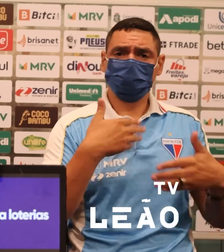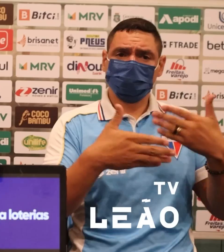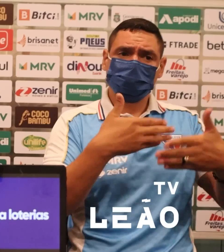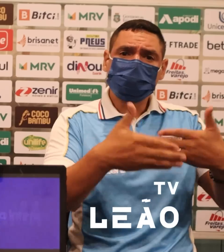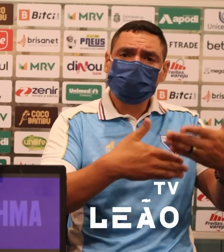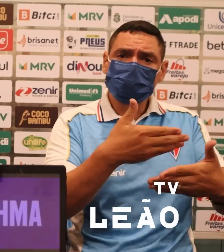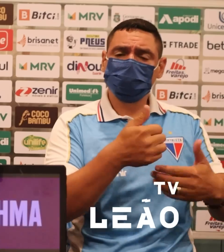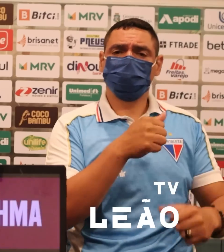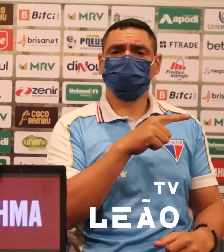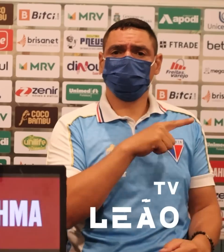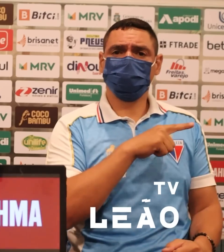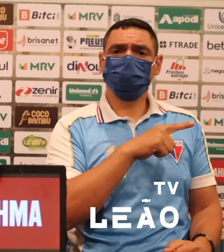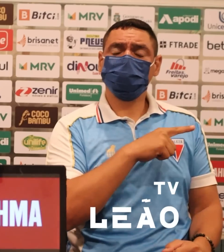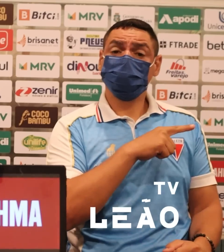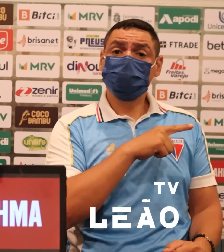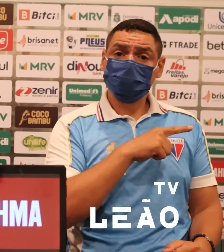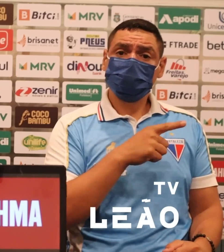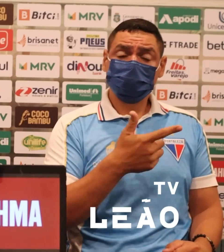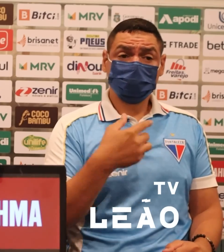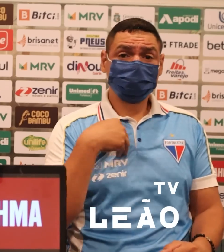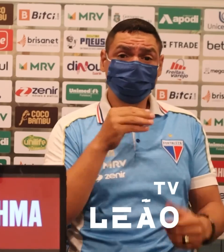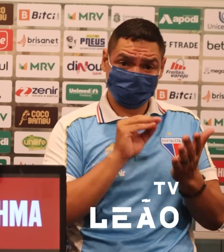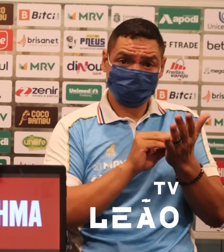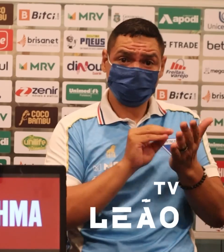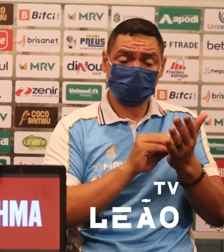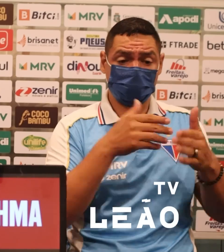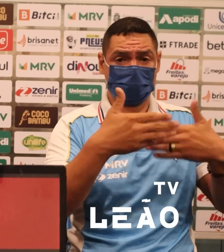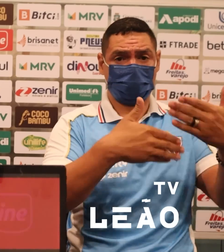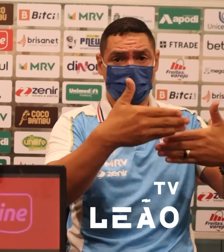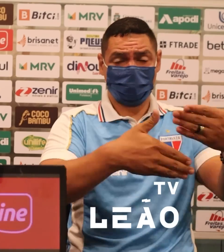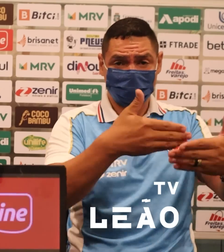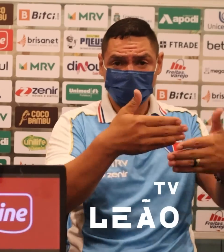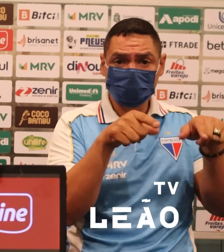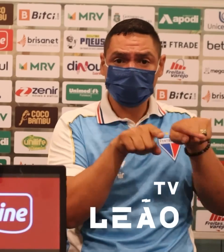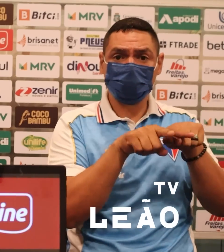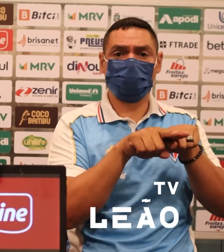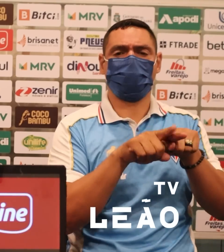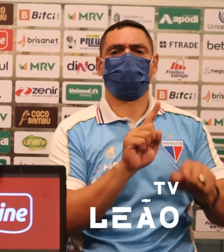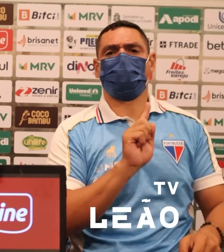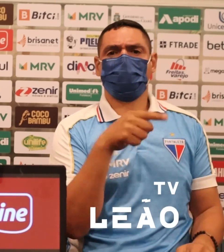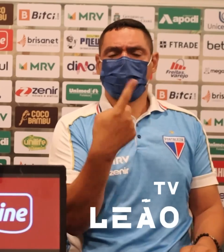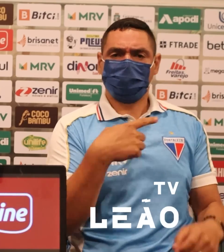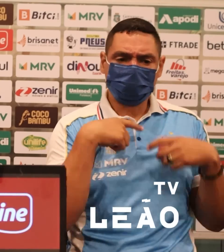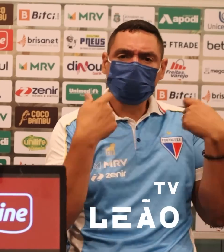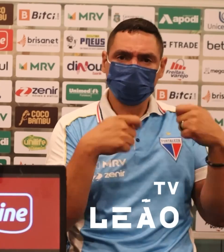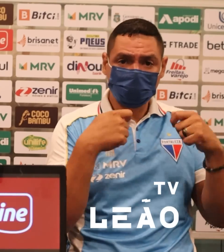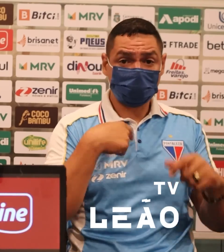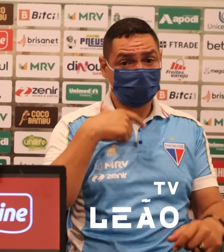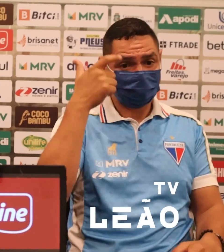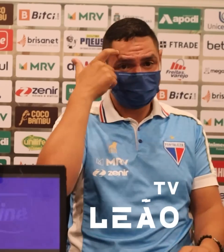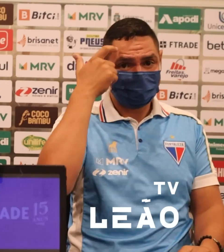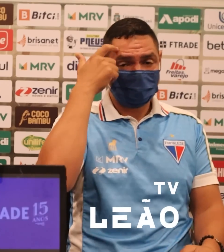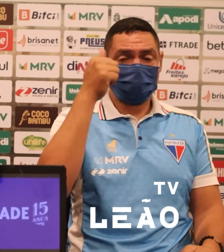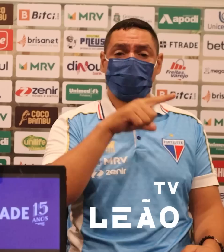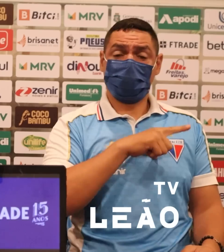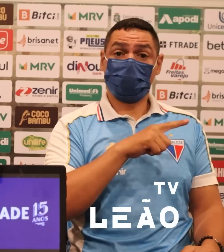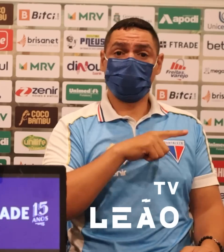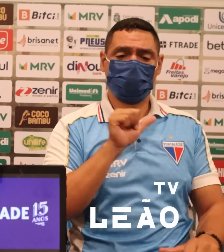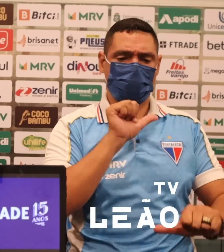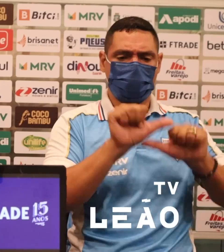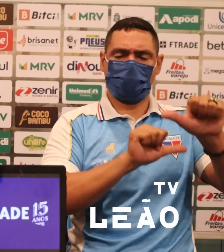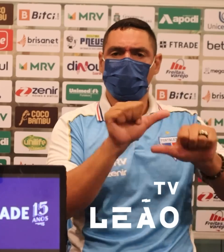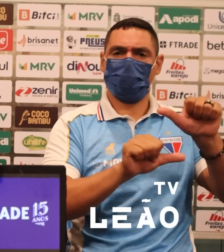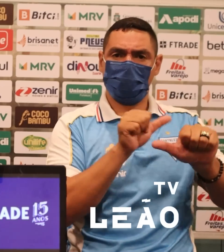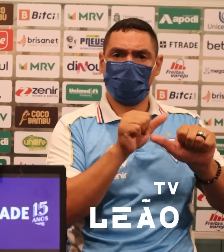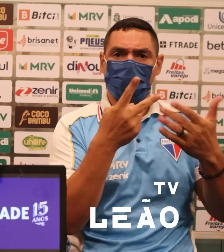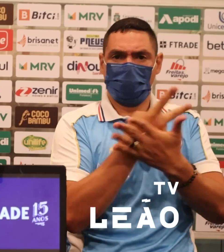rodadas. Aunque ainda falta mucho, nosotros tenemos que pensar en corregir